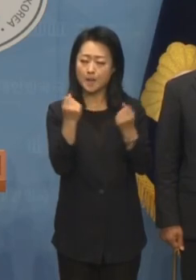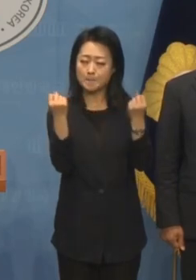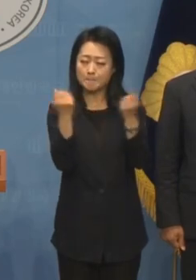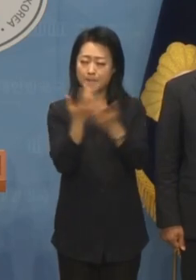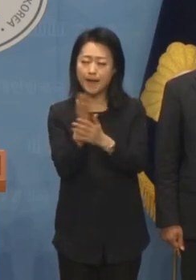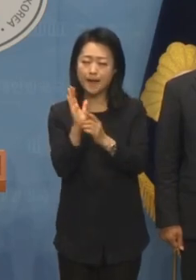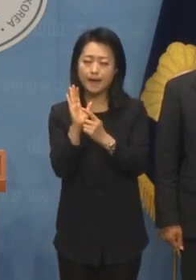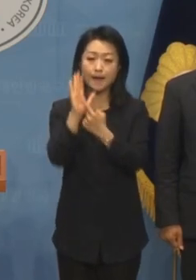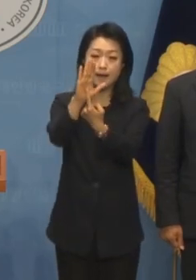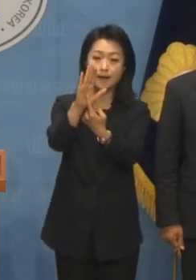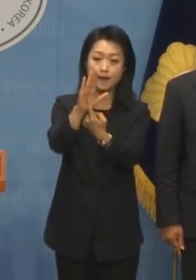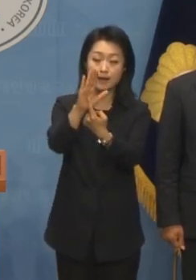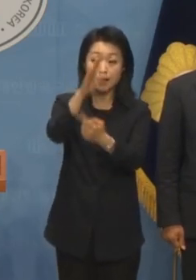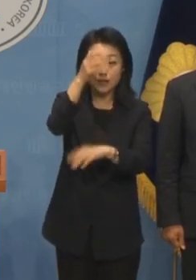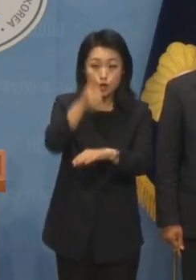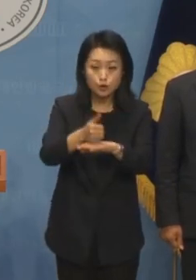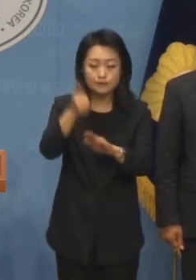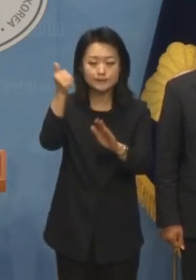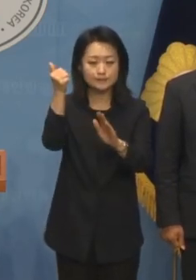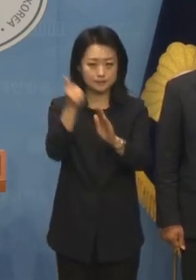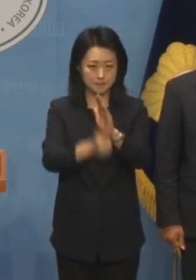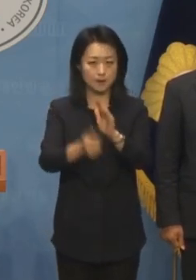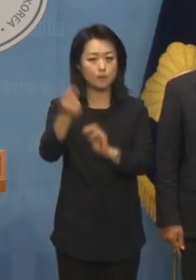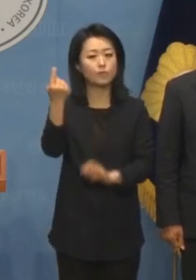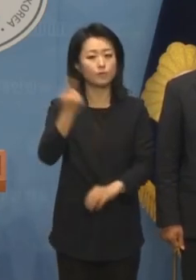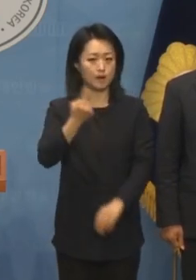그러나 결국은 실패할 수밖에 없는